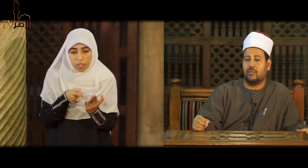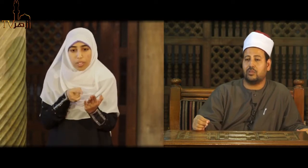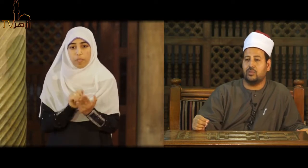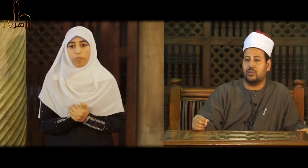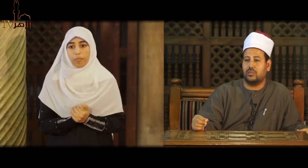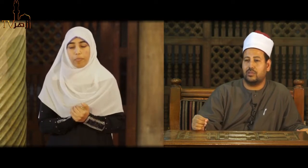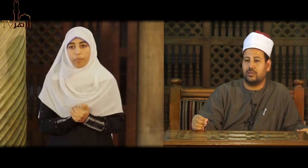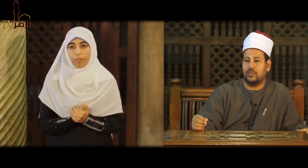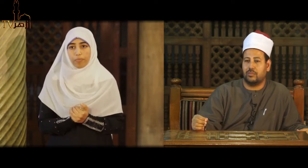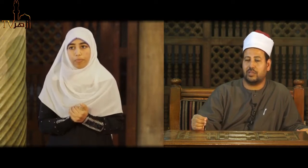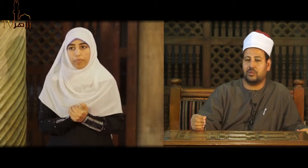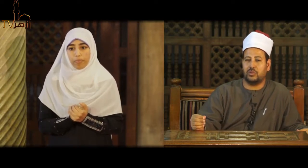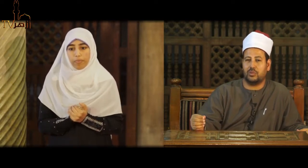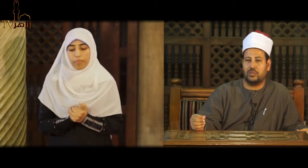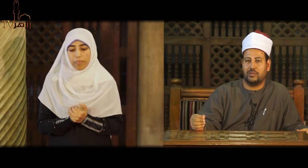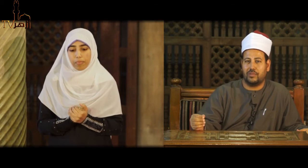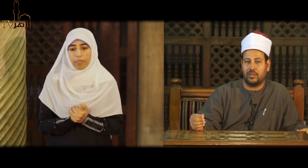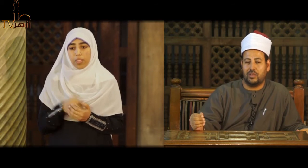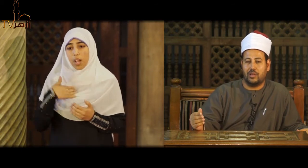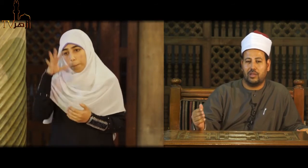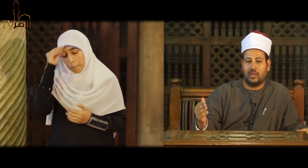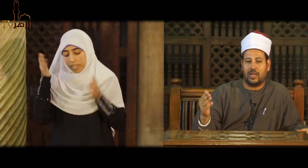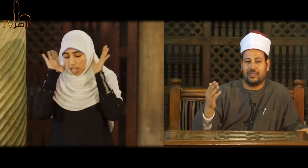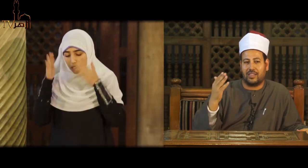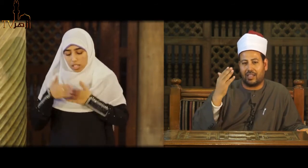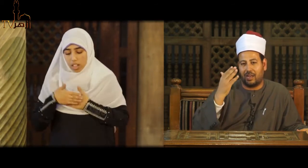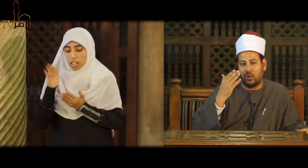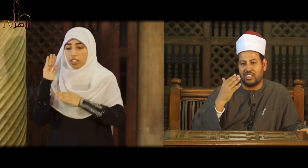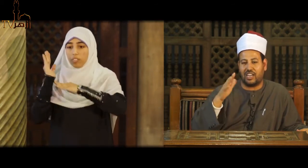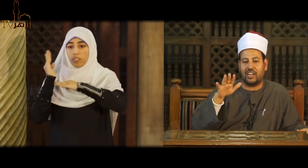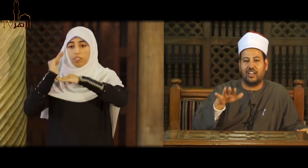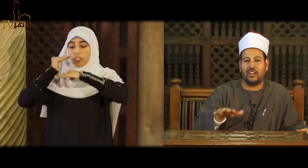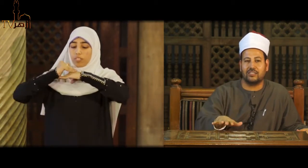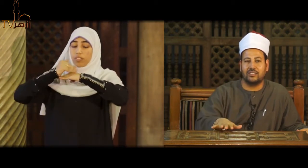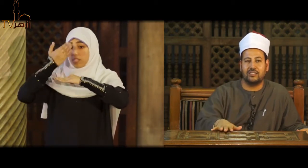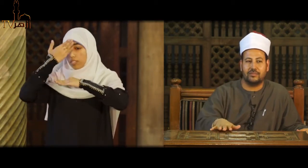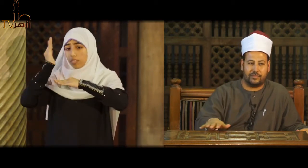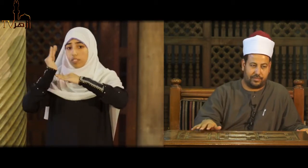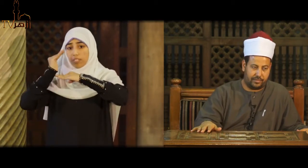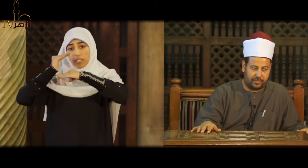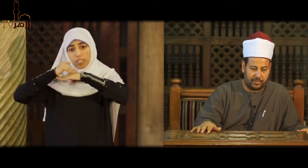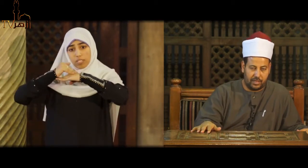ليس المقصود من السجود أن تضع الوجه على الأرض،